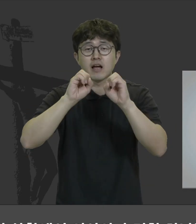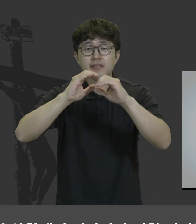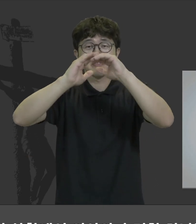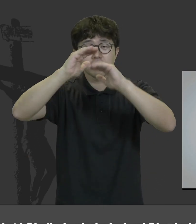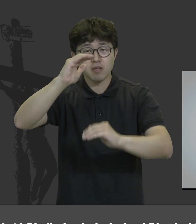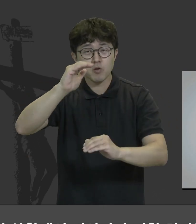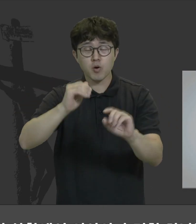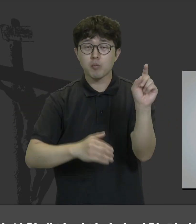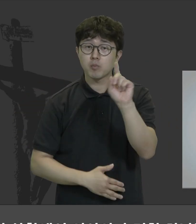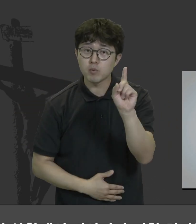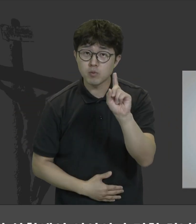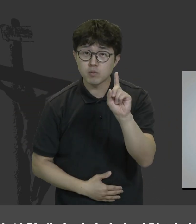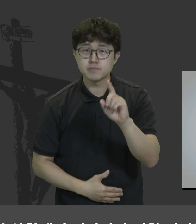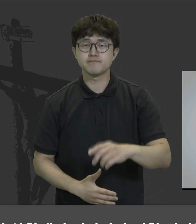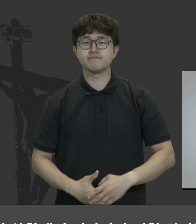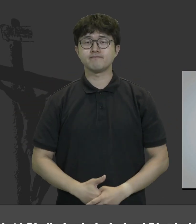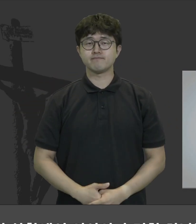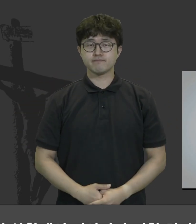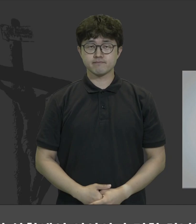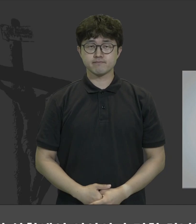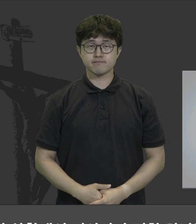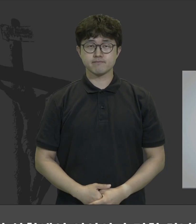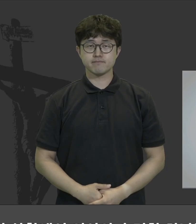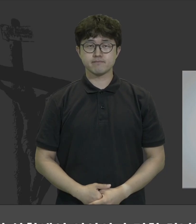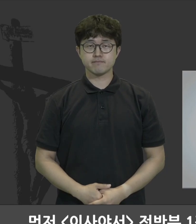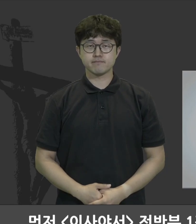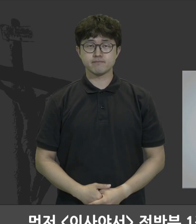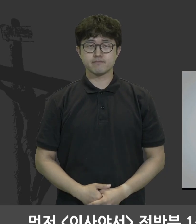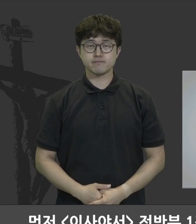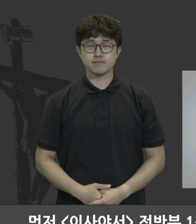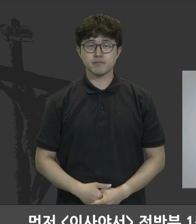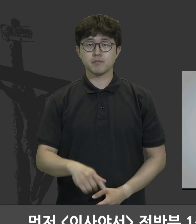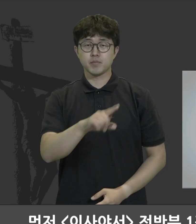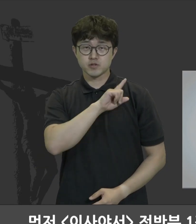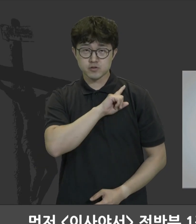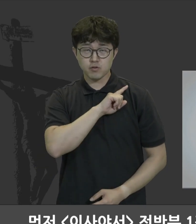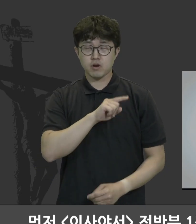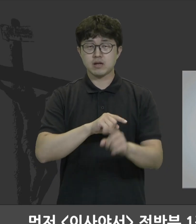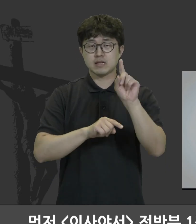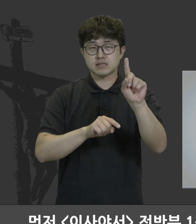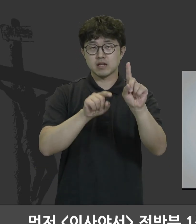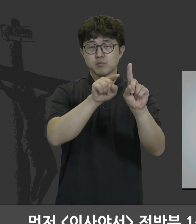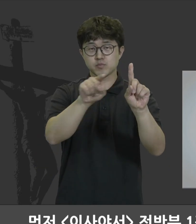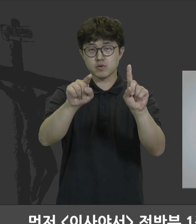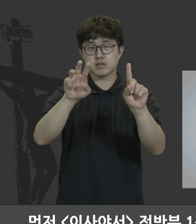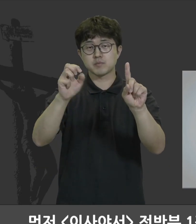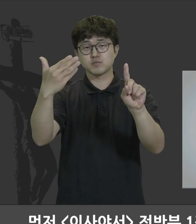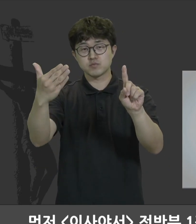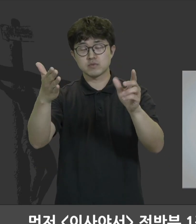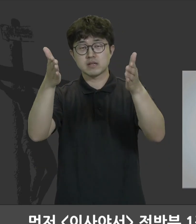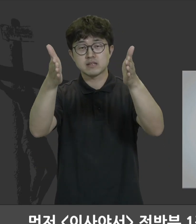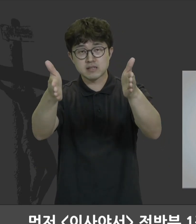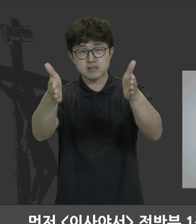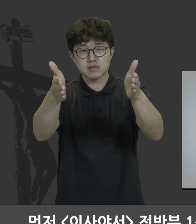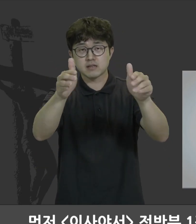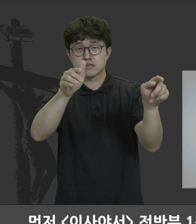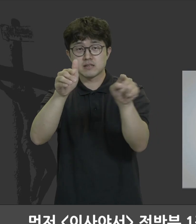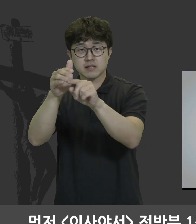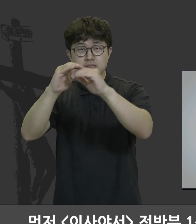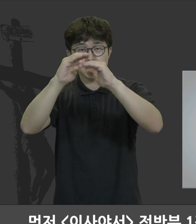전한 하나님의 메시지는 무엇일까요? 먼저 이사야서 전반부 1장부터 39장까지는 유다를